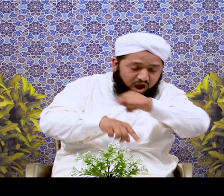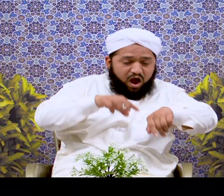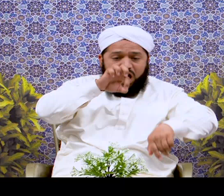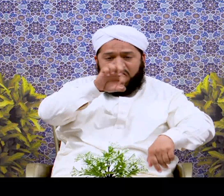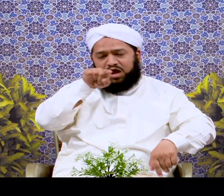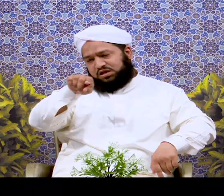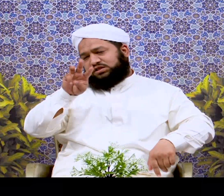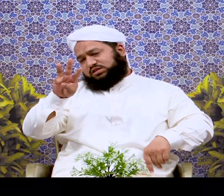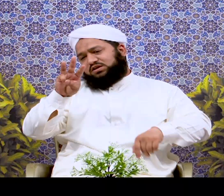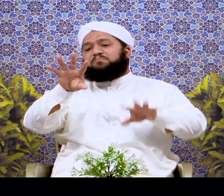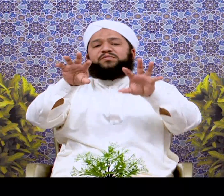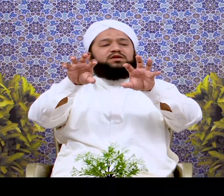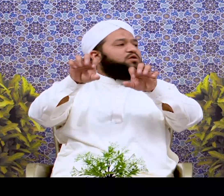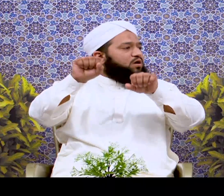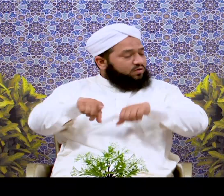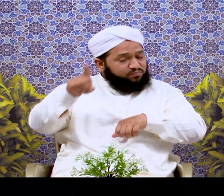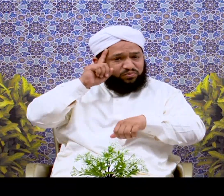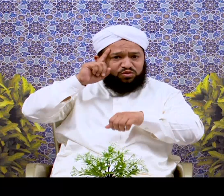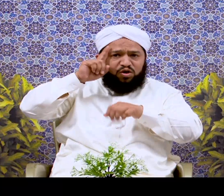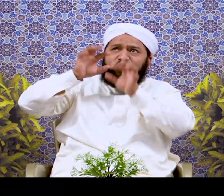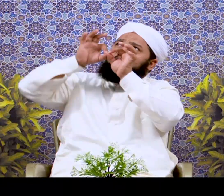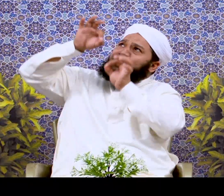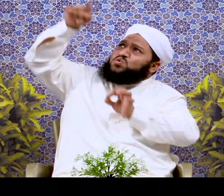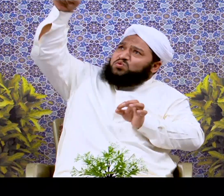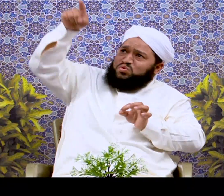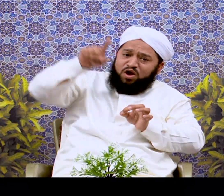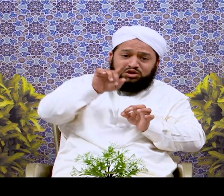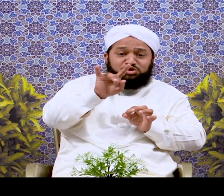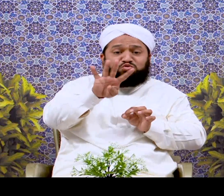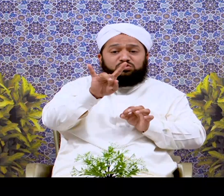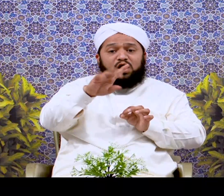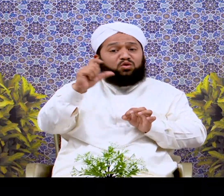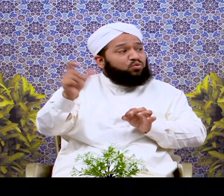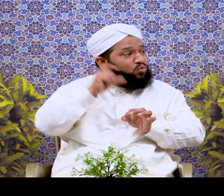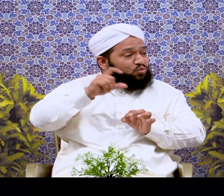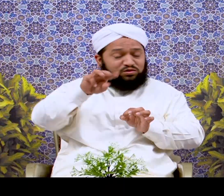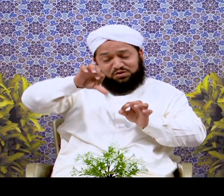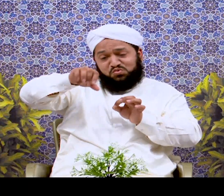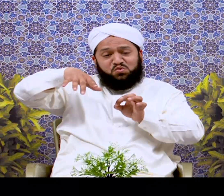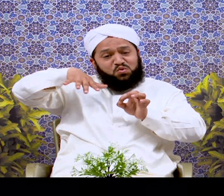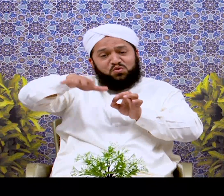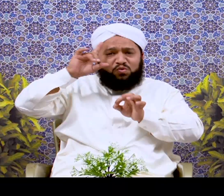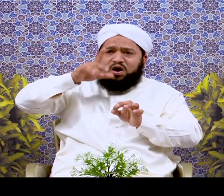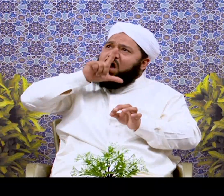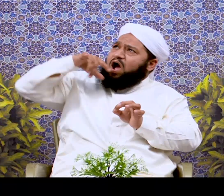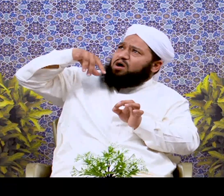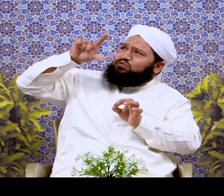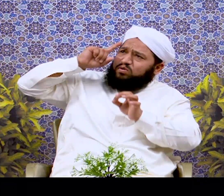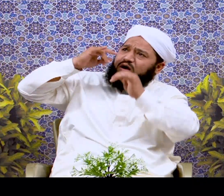لگتے ہیں، یعنی سورج سے زمین تک 14 کروڑ 94 لاکھ کلومیٹر کا فاصلہ ہے۔ پھر سورج ابھی پہلے آسمان سے